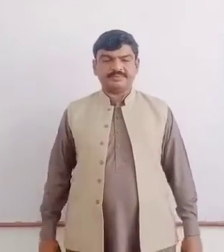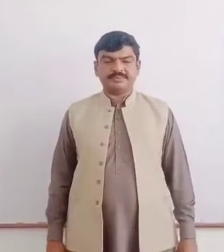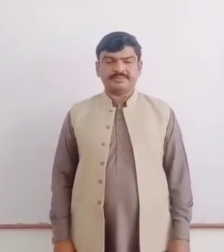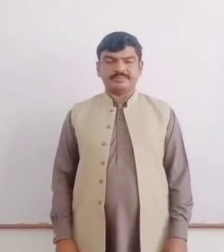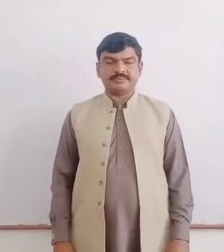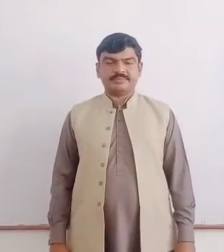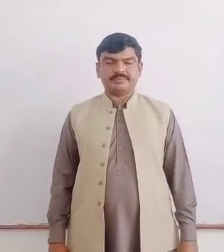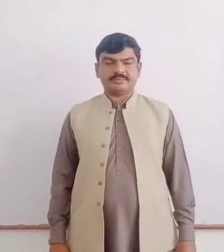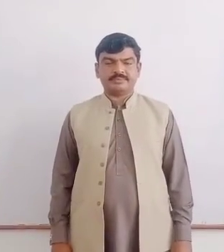मकसद,